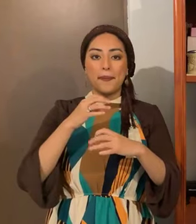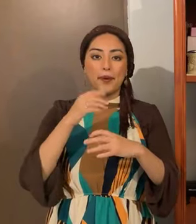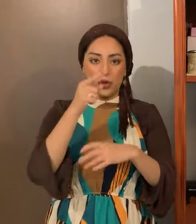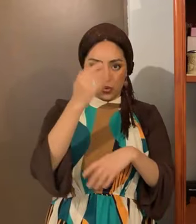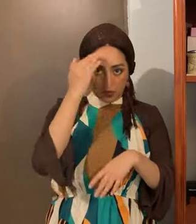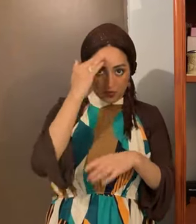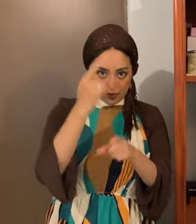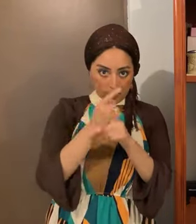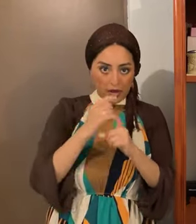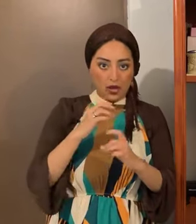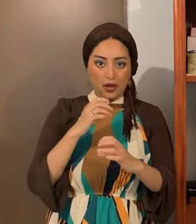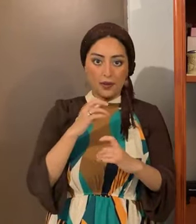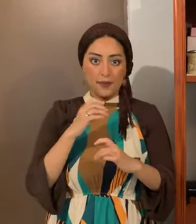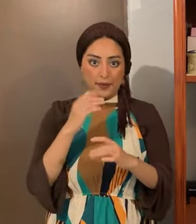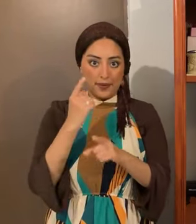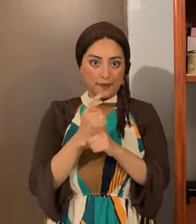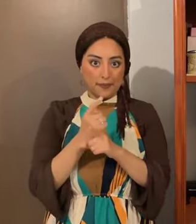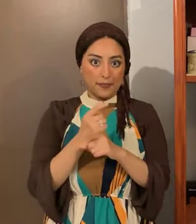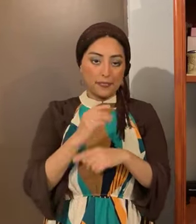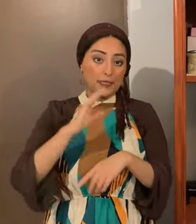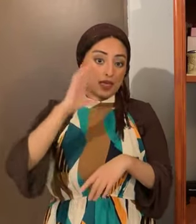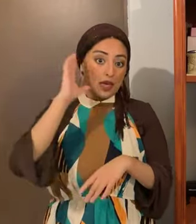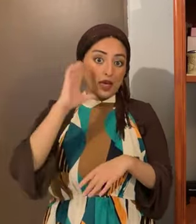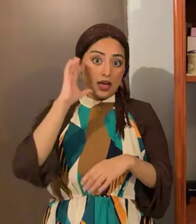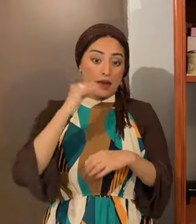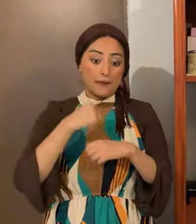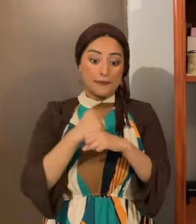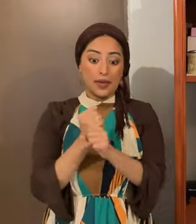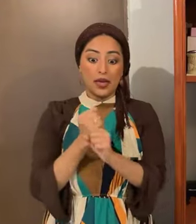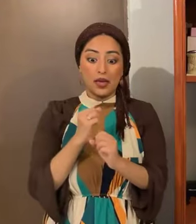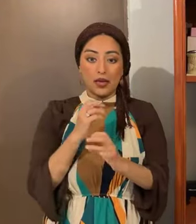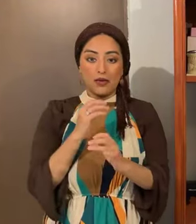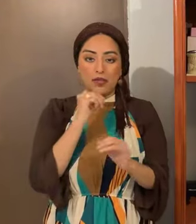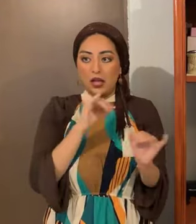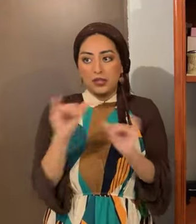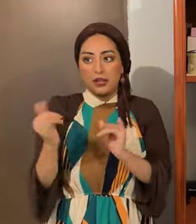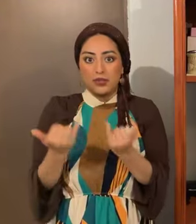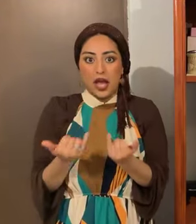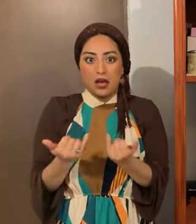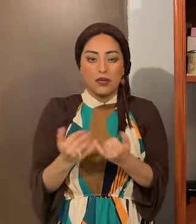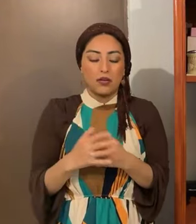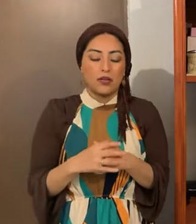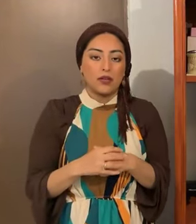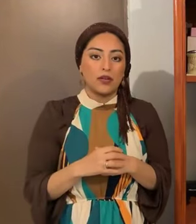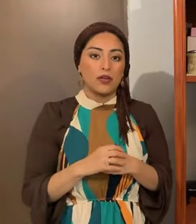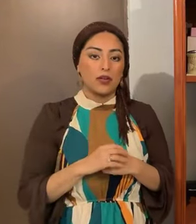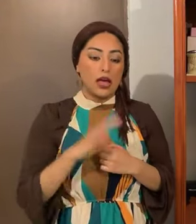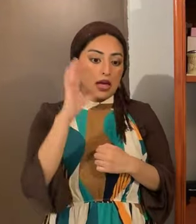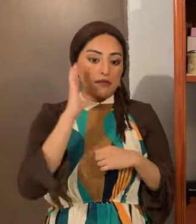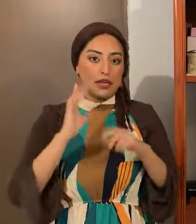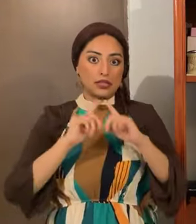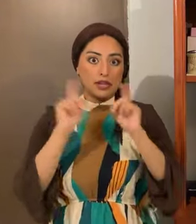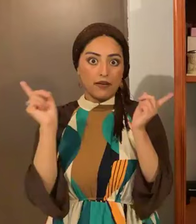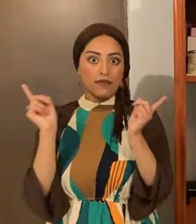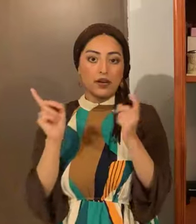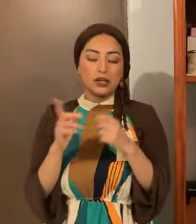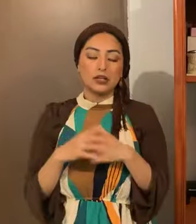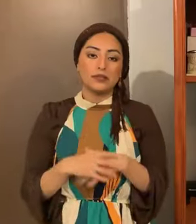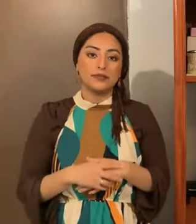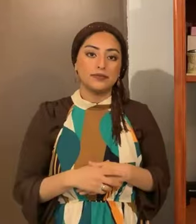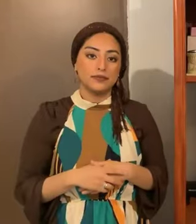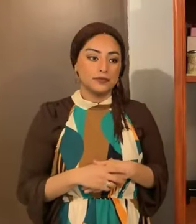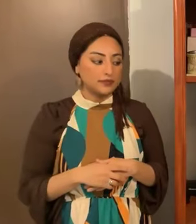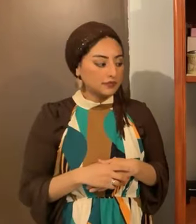Ustedes conocen las flautas, en aquel tiempo pues se hacían no como ahora, ¿verdad? Que son metálicas o de alguna